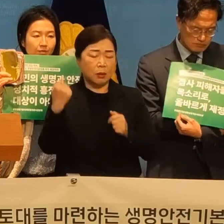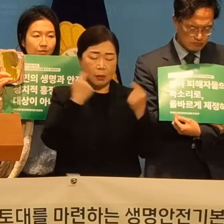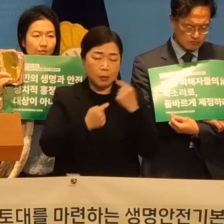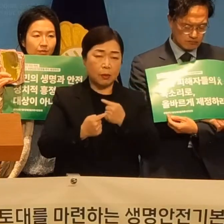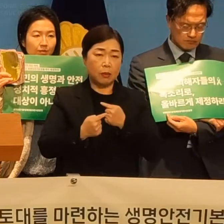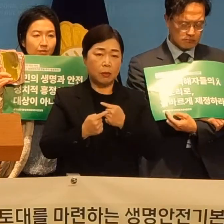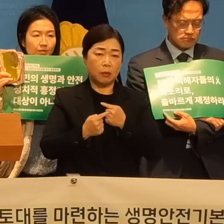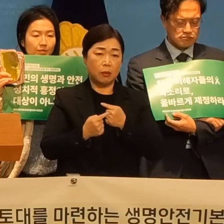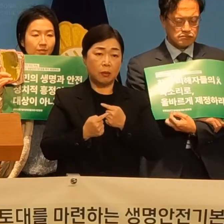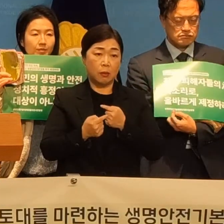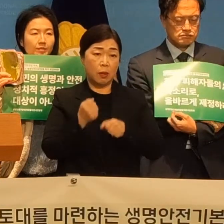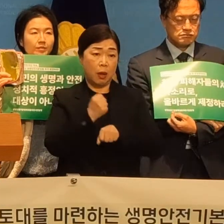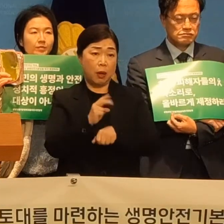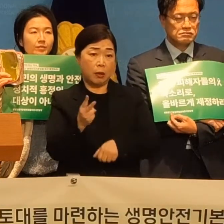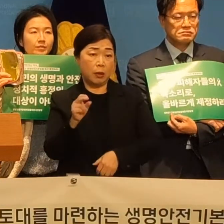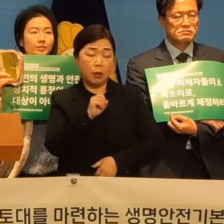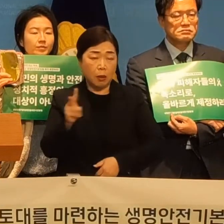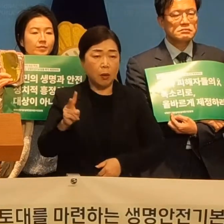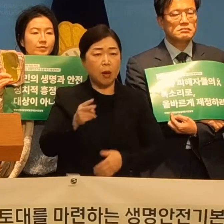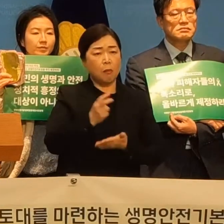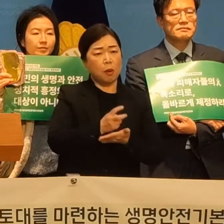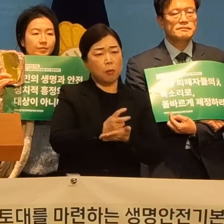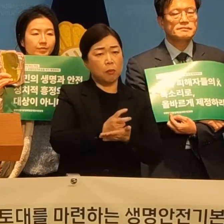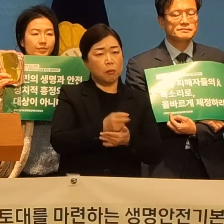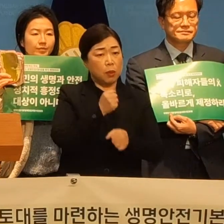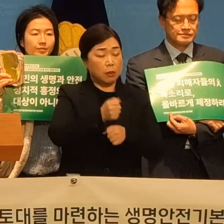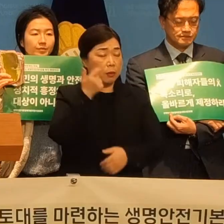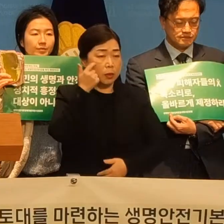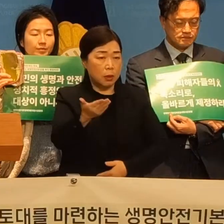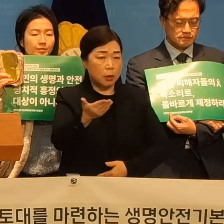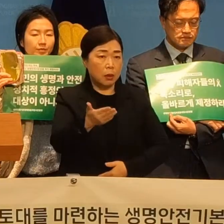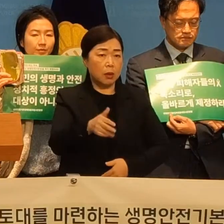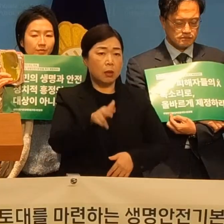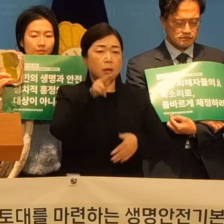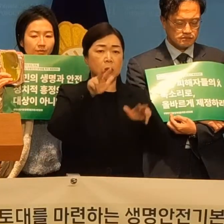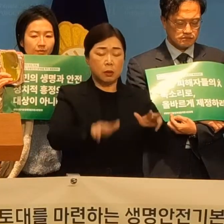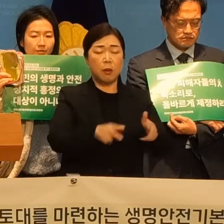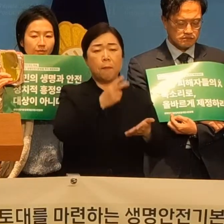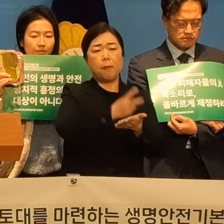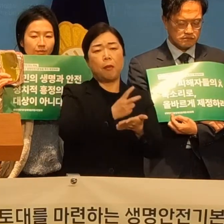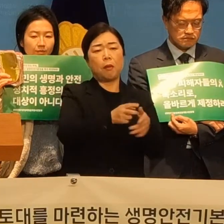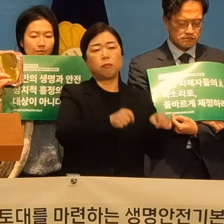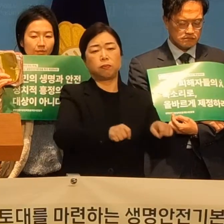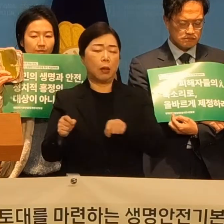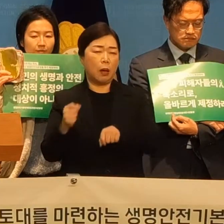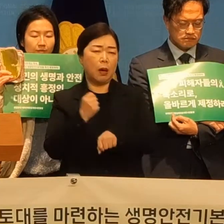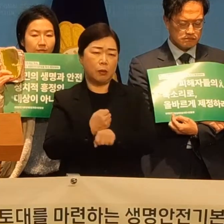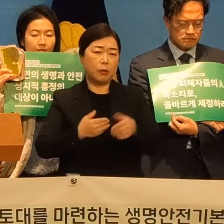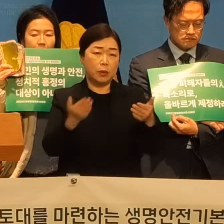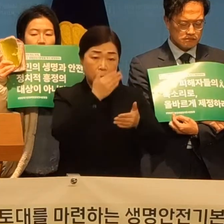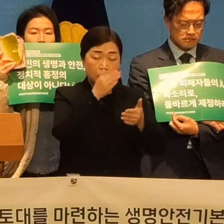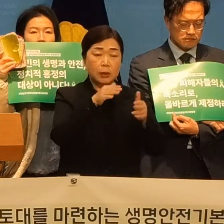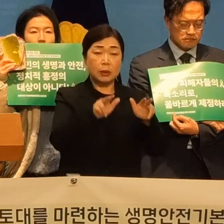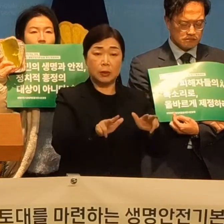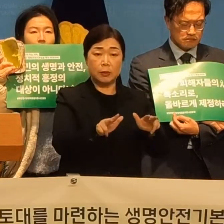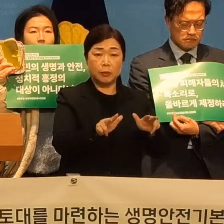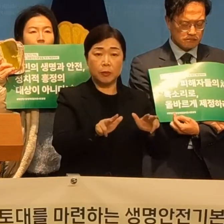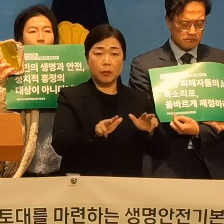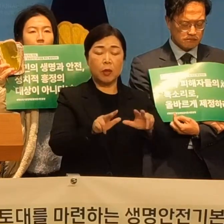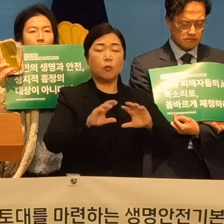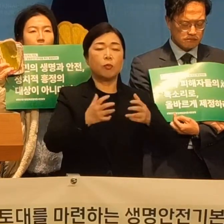하겠습니까? 법 제정을 미루는 이 순간에도 국민의 생명은 위협받고 있습니다. 국민이